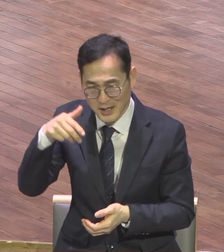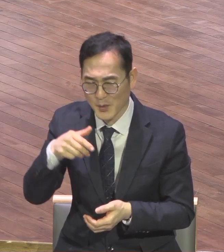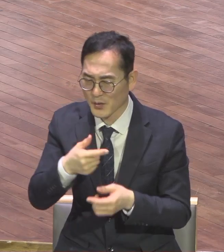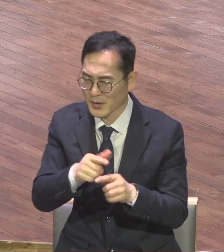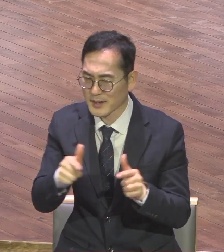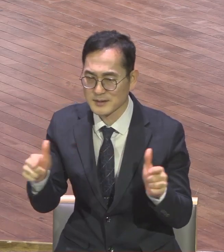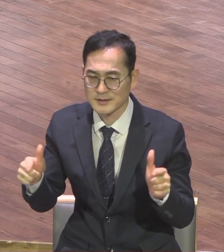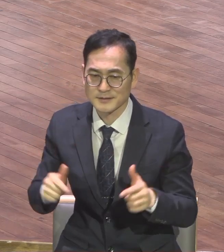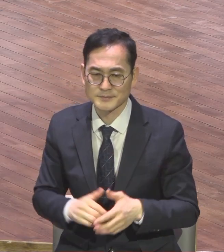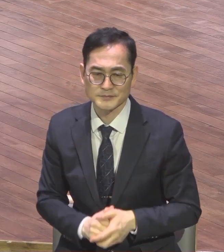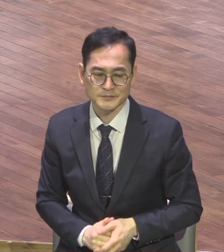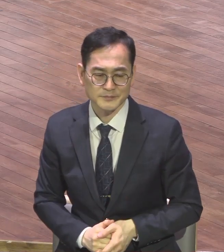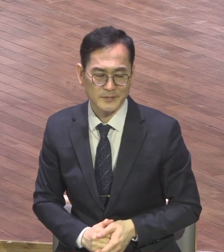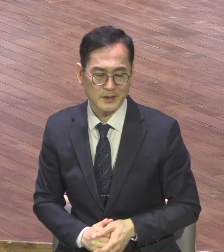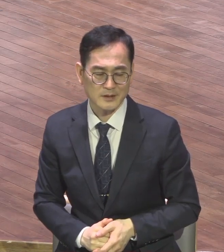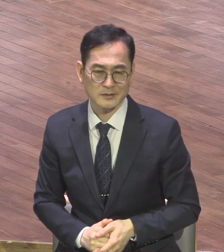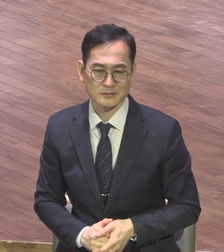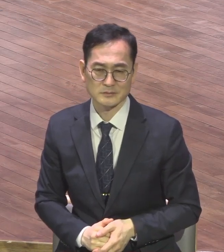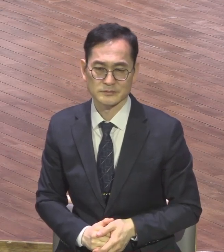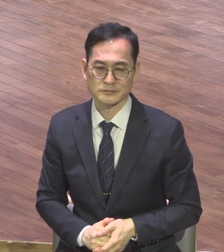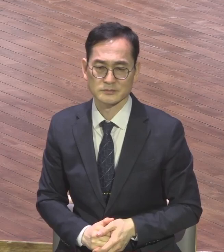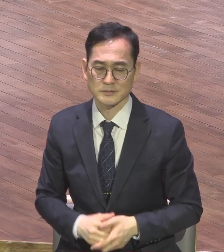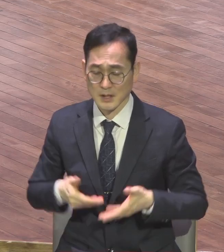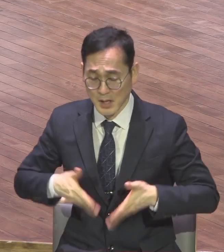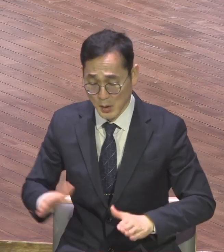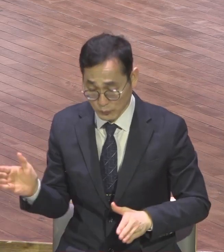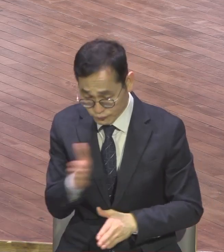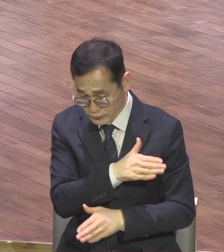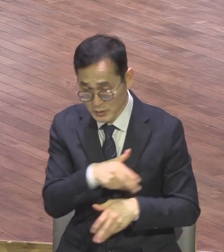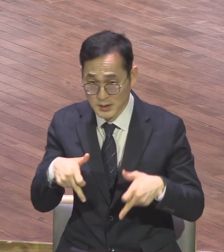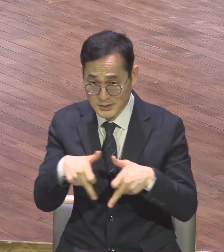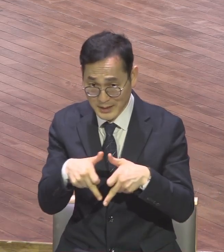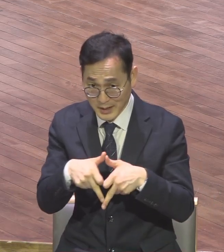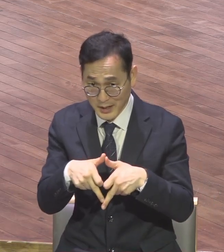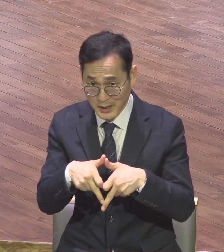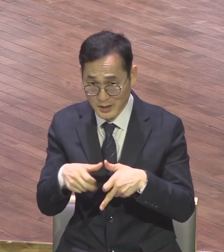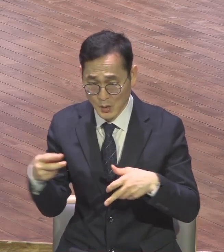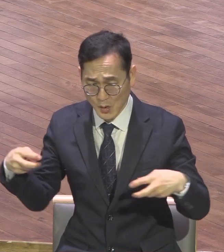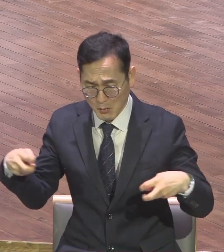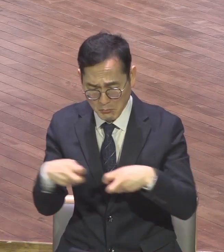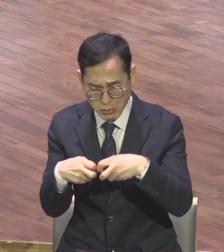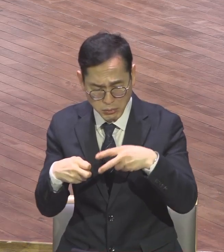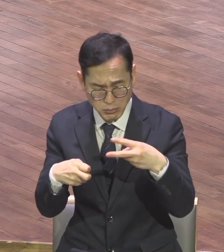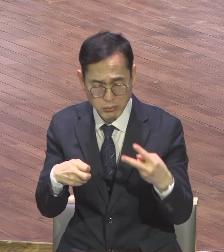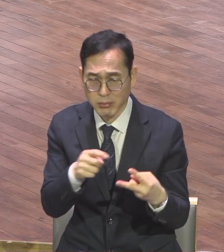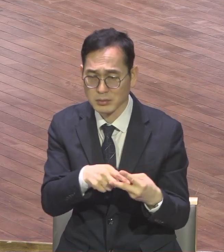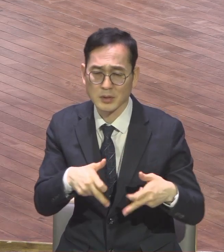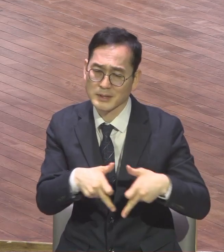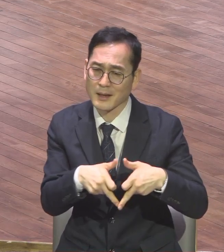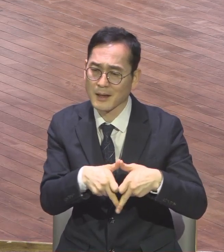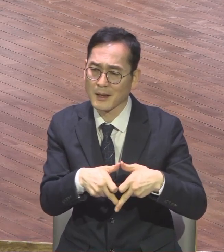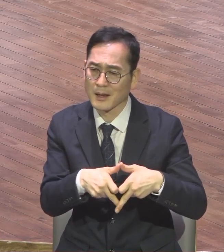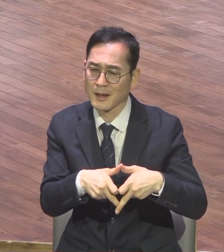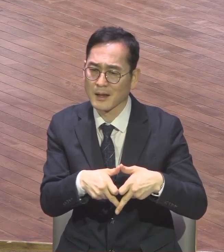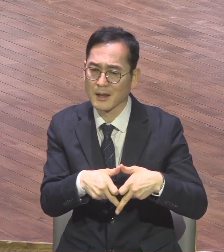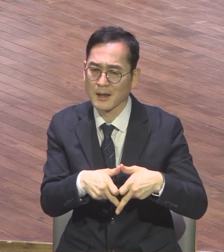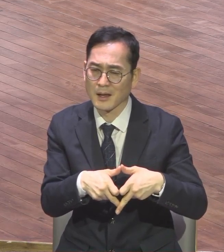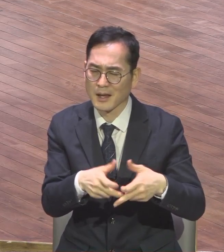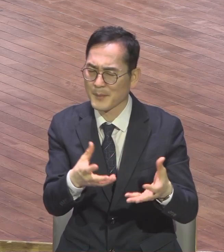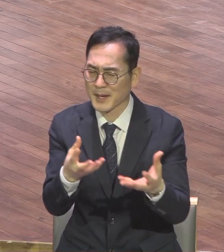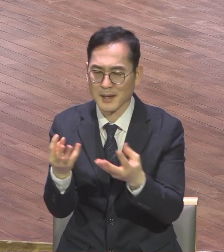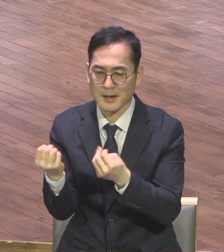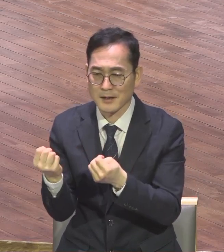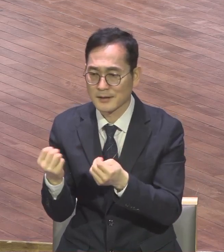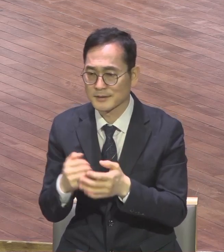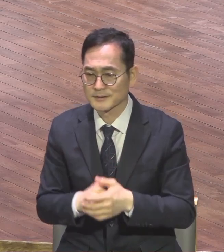또는 살아가다가 그렇게 사고로 해서 장애가 장애인이 되는 분이 많아요. 사실 통계를